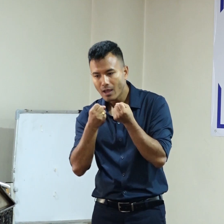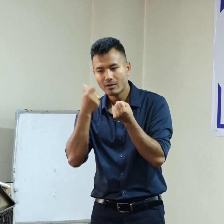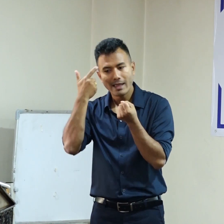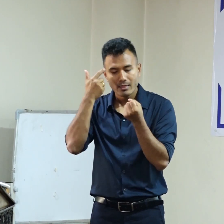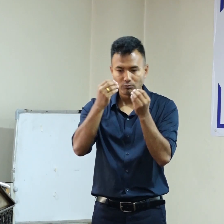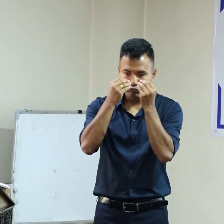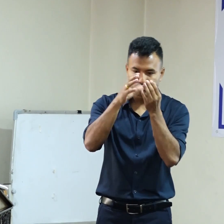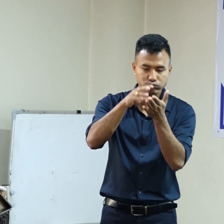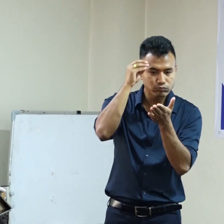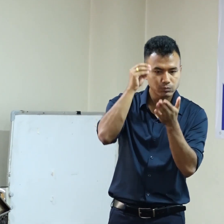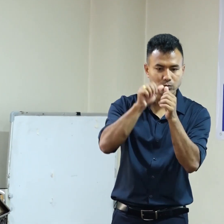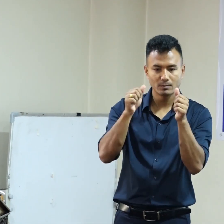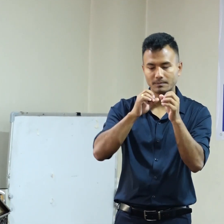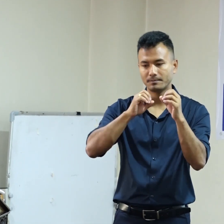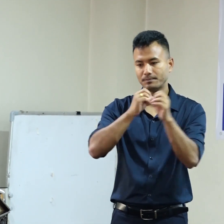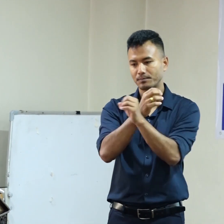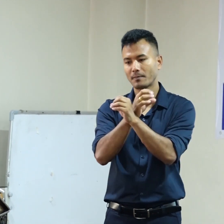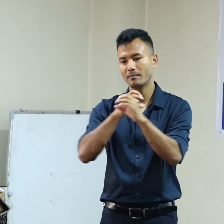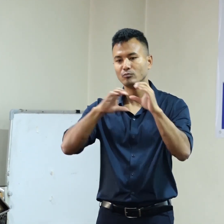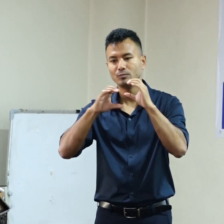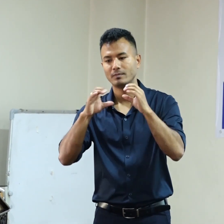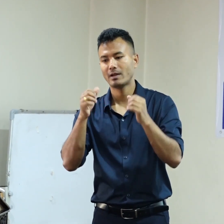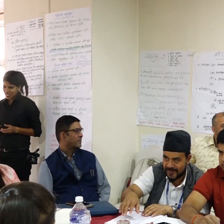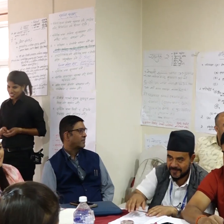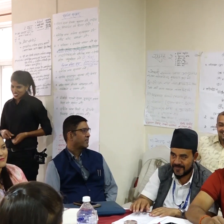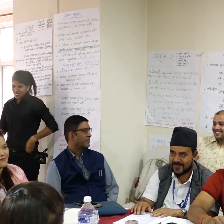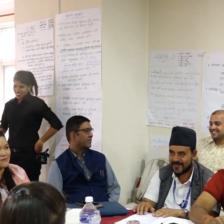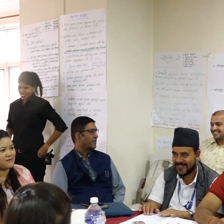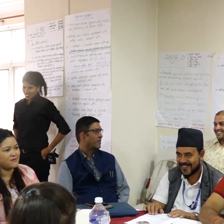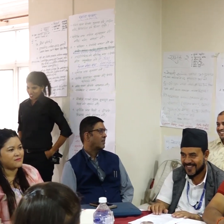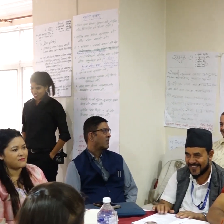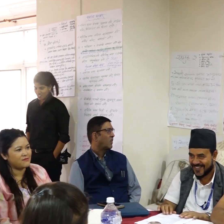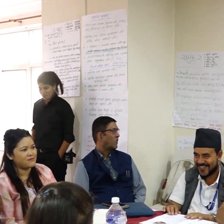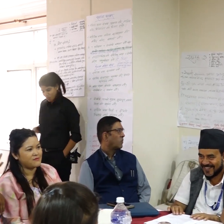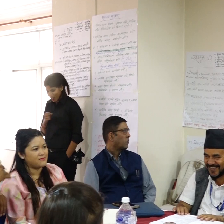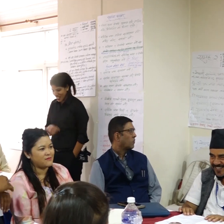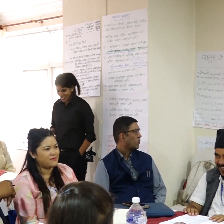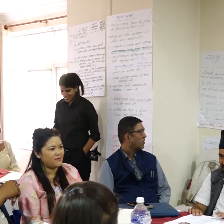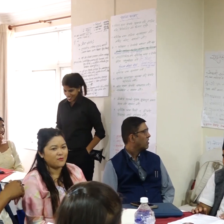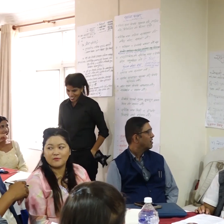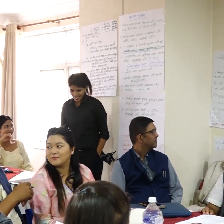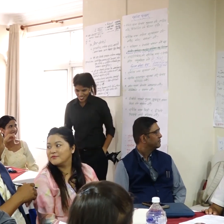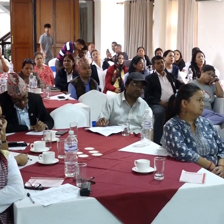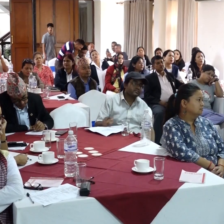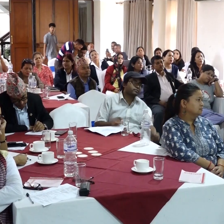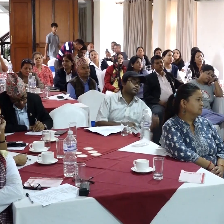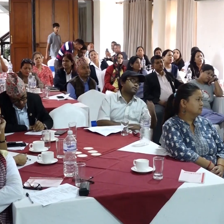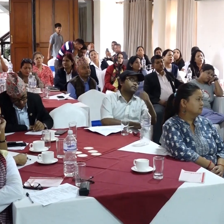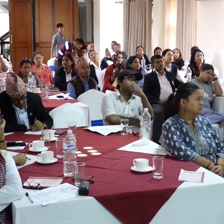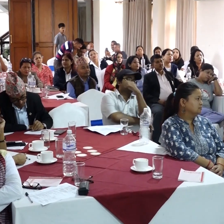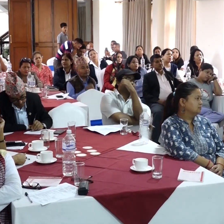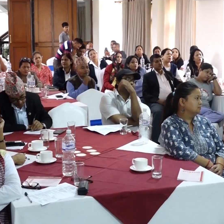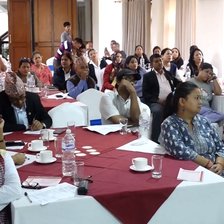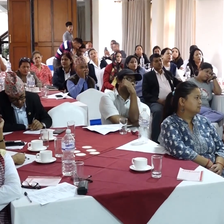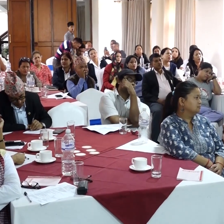दोभाषी संघ नेपालका दिनेश श्रेष्ठले प्रतिवेदन प्रस्तुत गर्दै दोभाषीको संख्या बढाउन सरकारले विशेष ध्यान दिनुपर्ने बताएका थिए। राज्यले